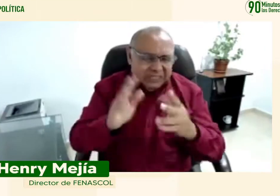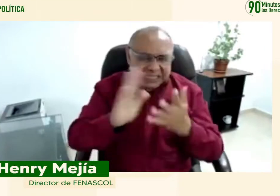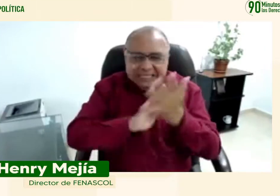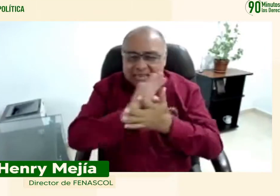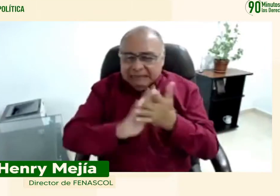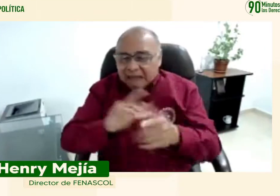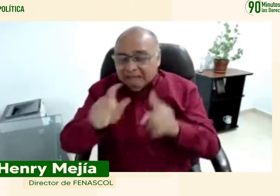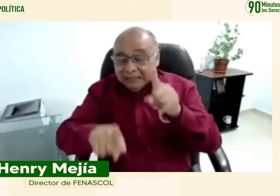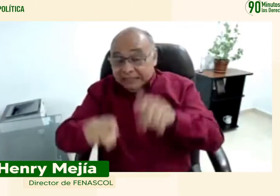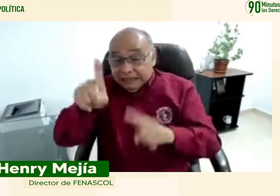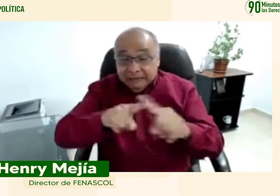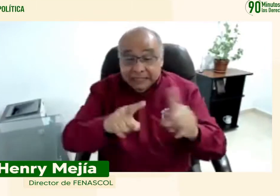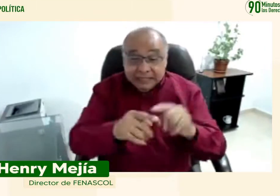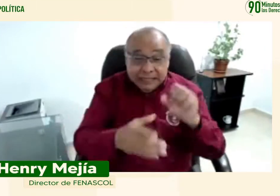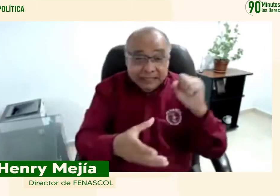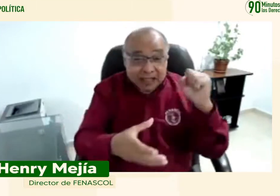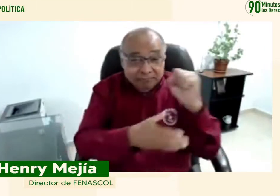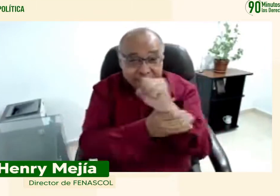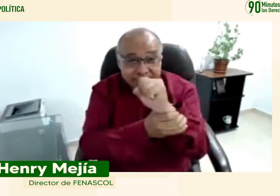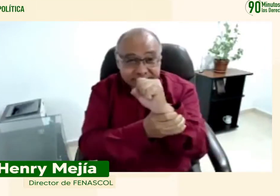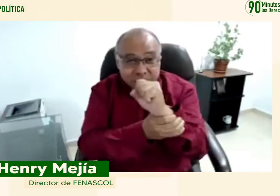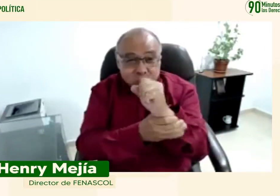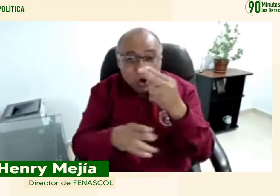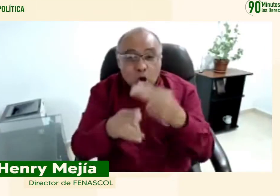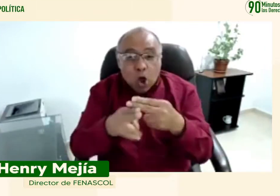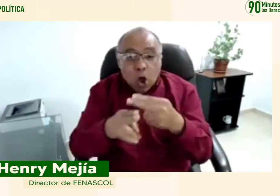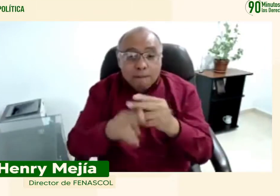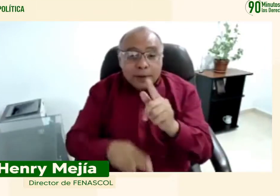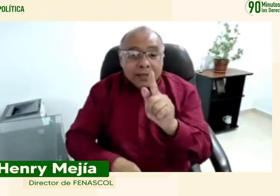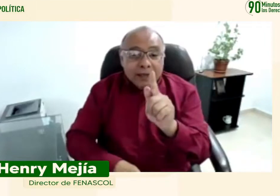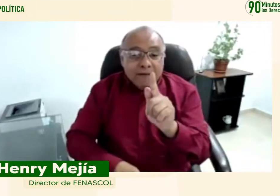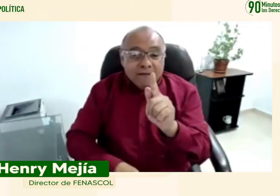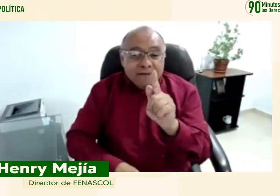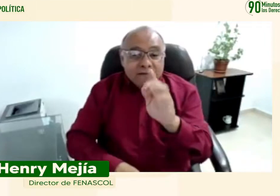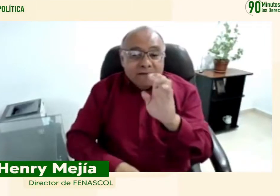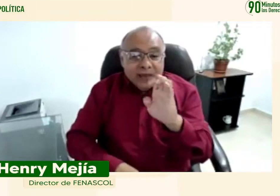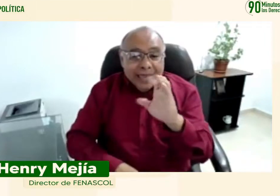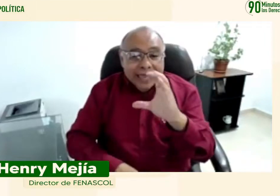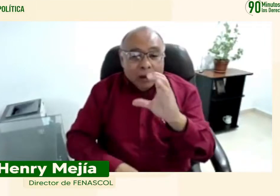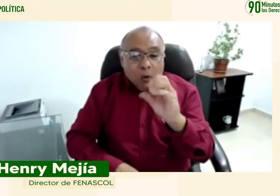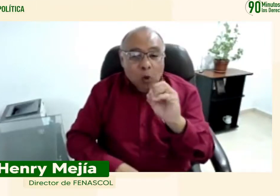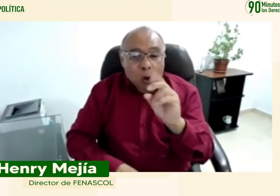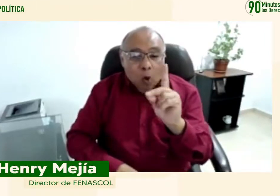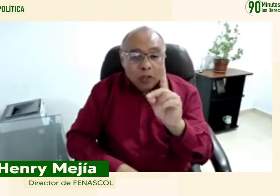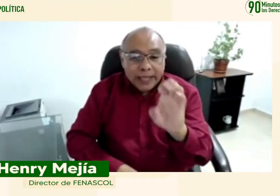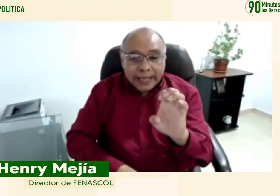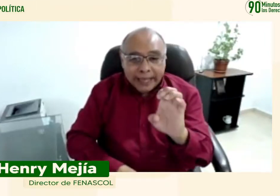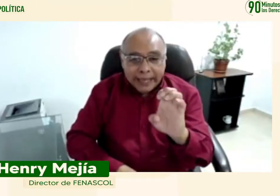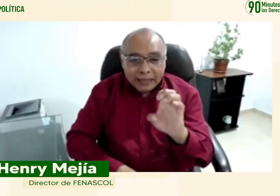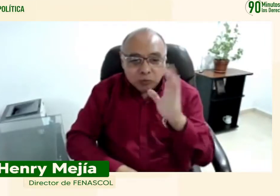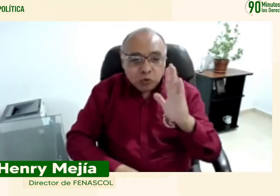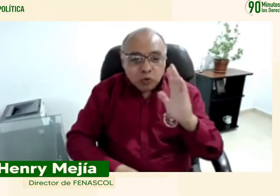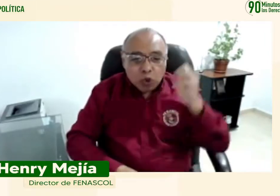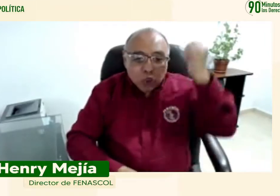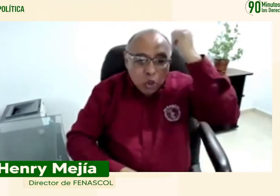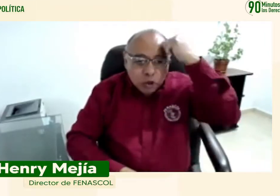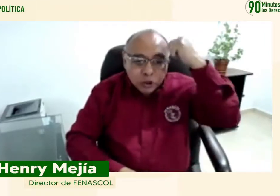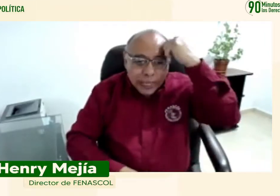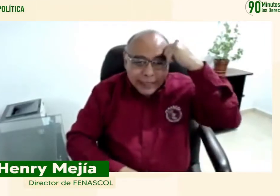no sé si de pronto hay algunas señas diferentes para el tema de de ccoo de que esta seña